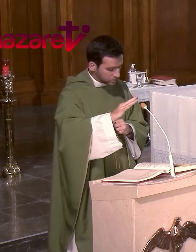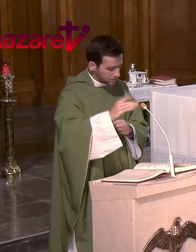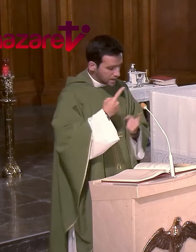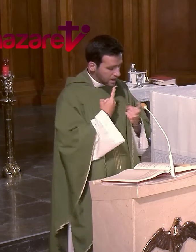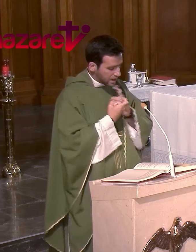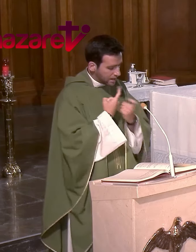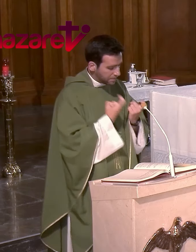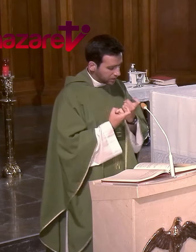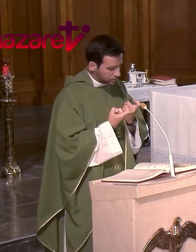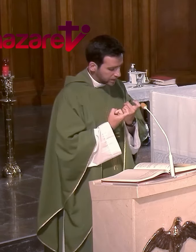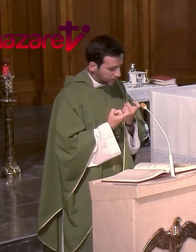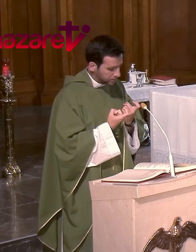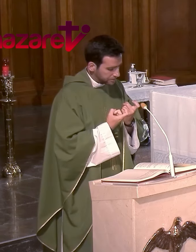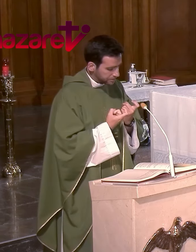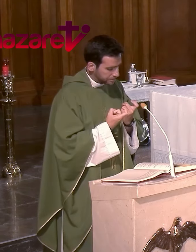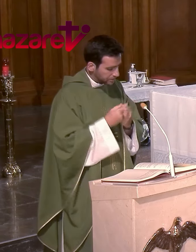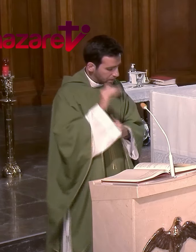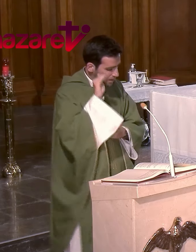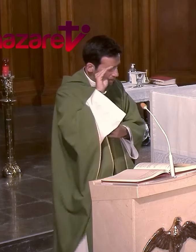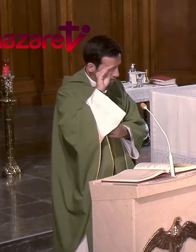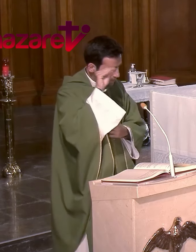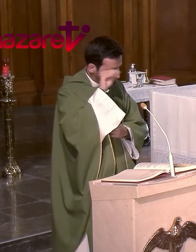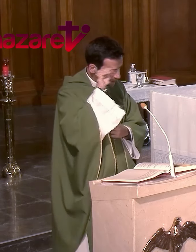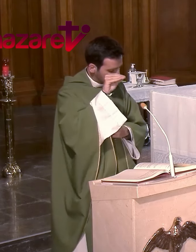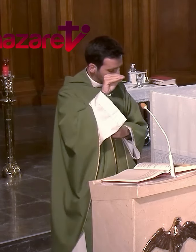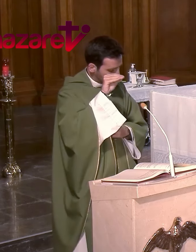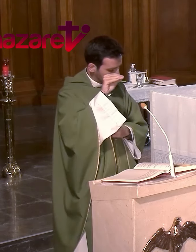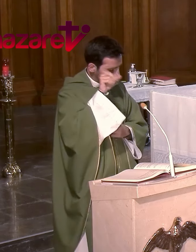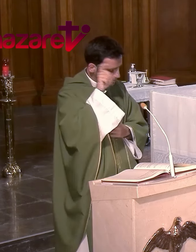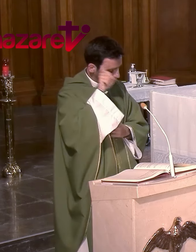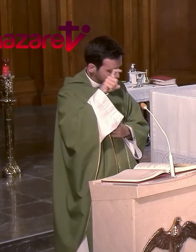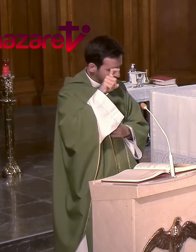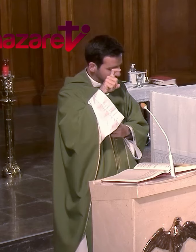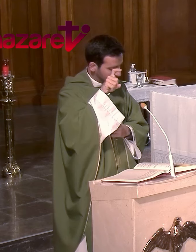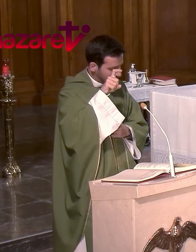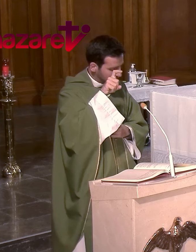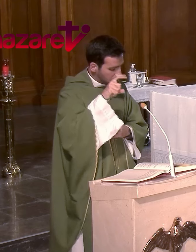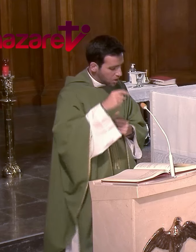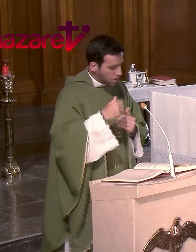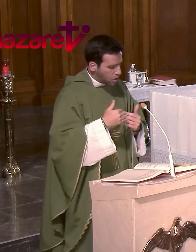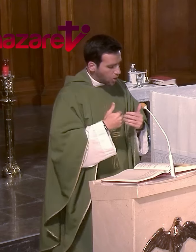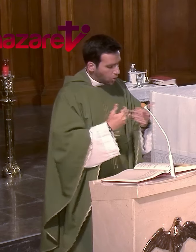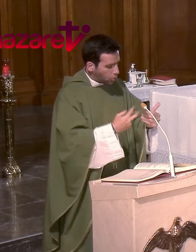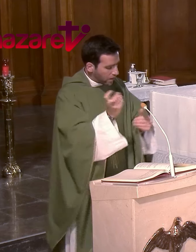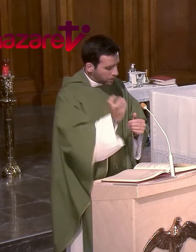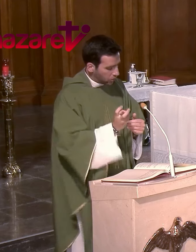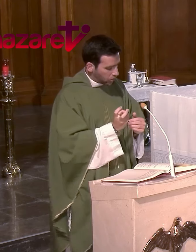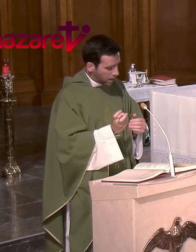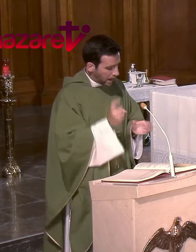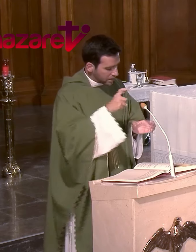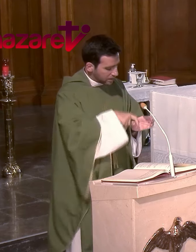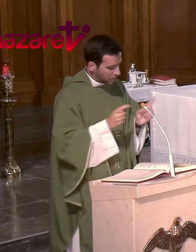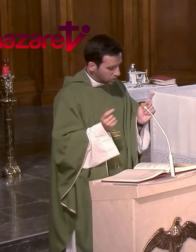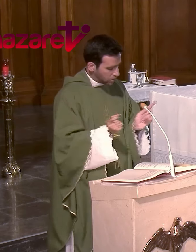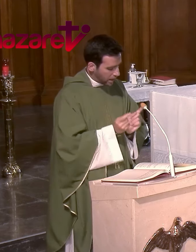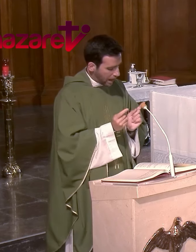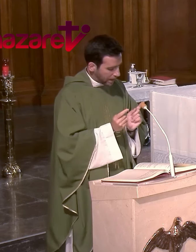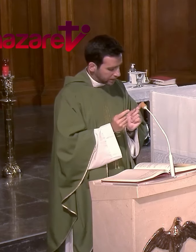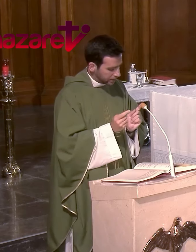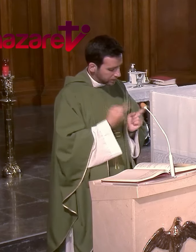lago, le preguntaron: Maestro, Maestro, ¿cuándo has